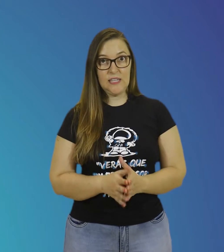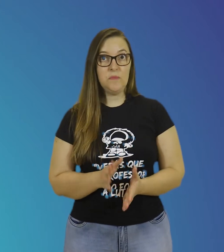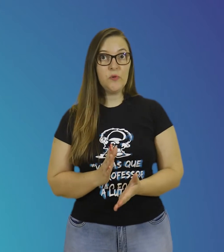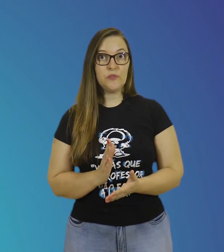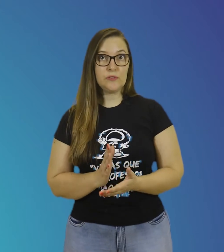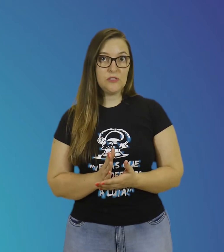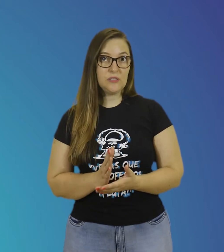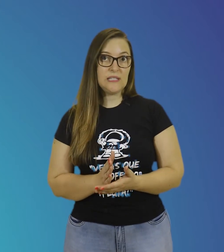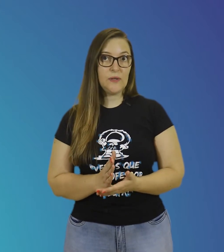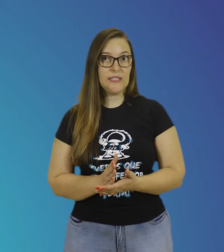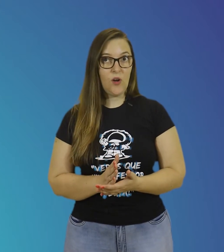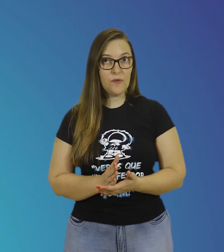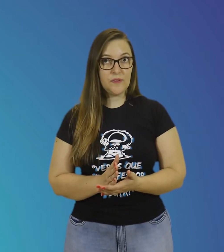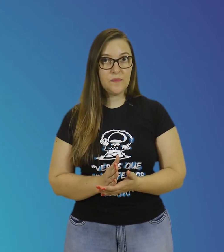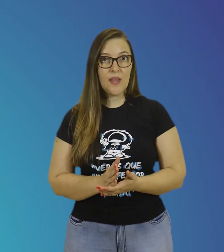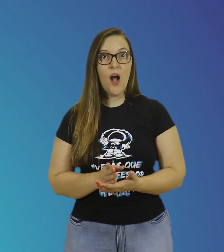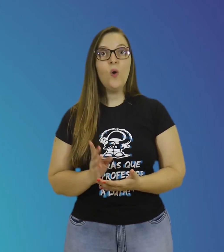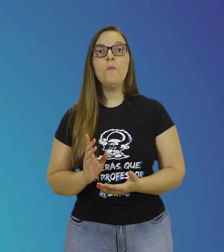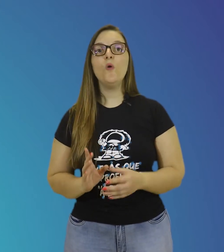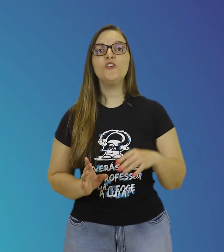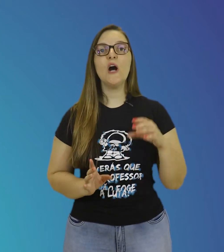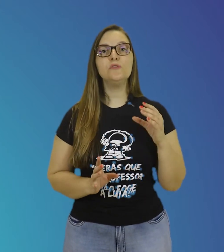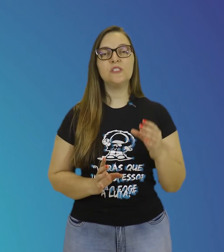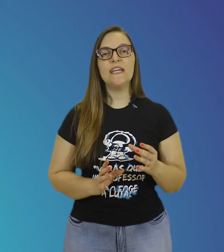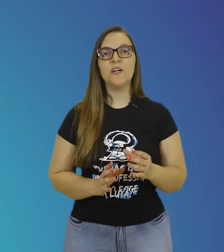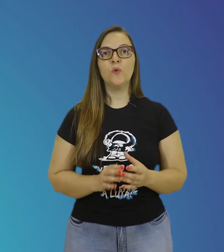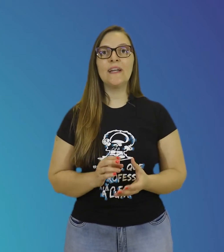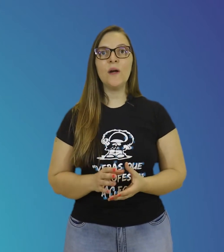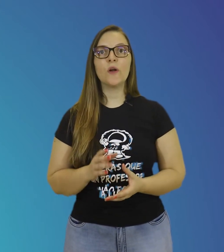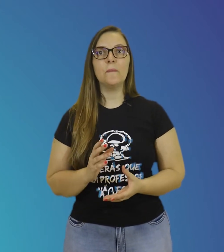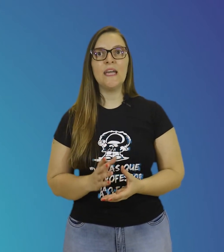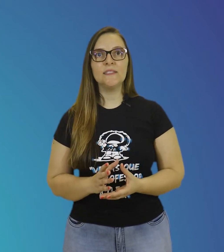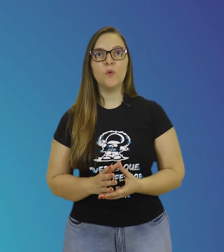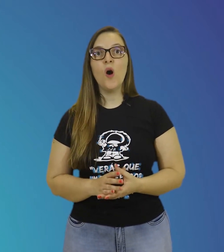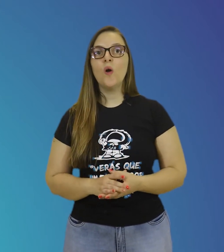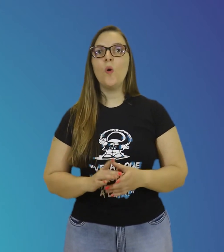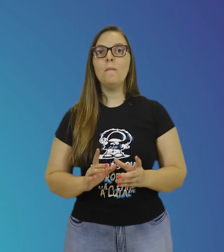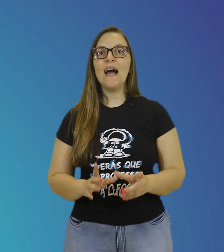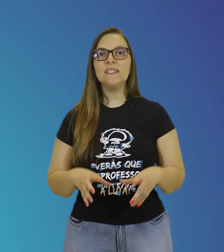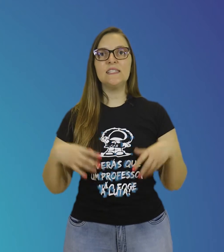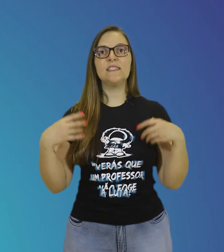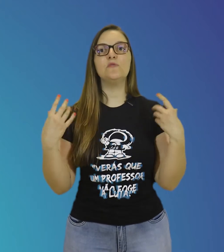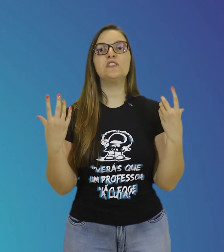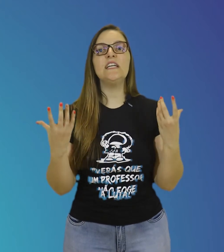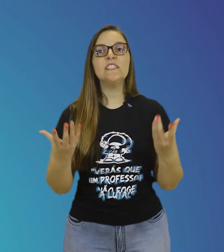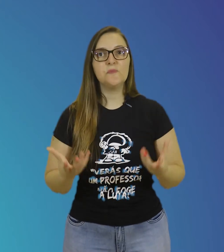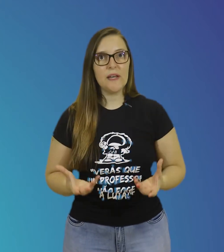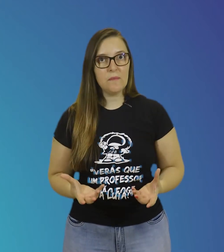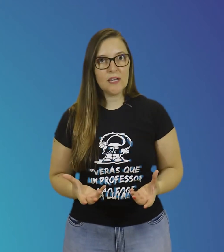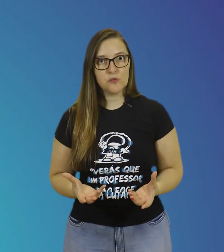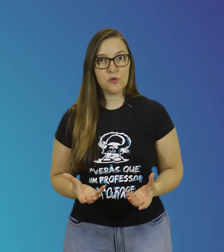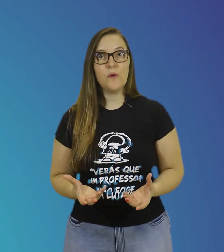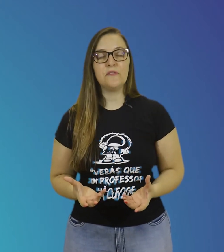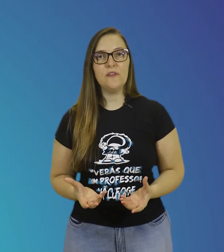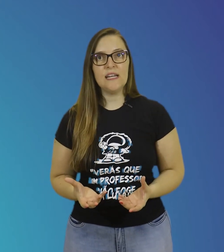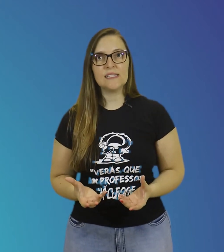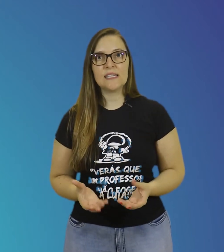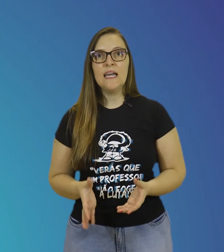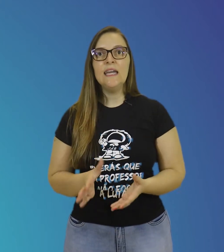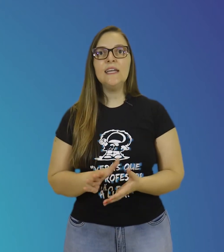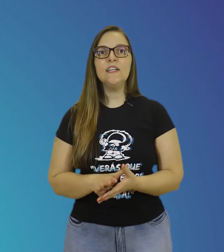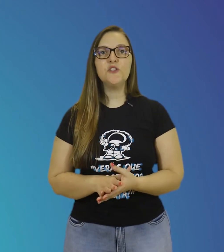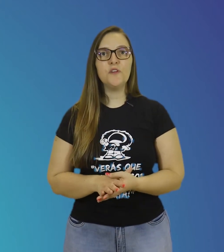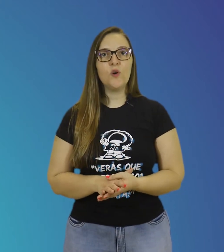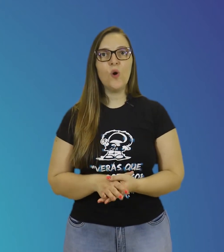Espécies, em 1859, o monge austríaco Gregor Mendel, com base em seus experimentos com